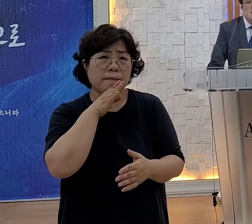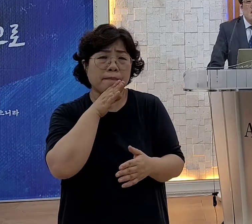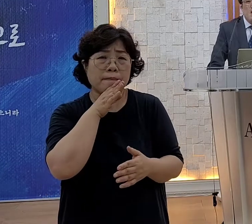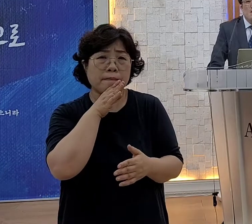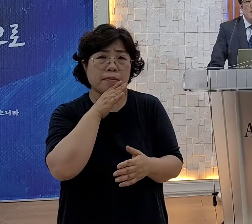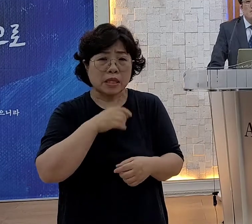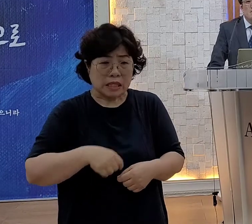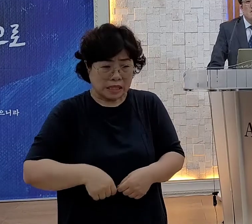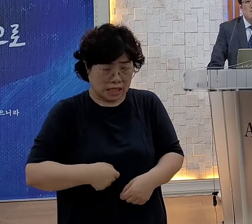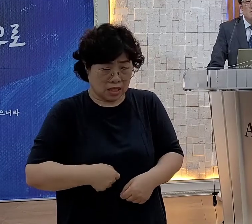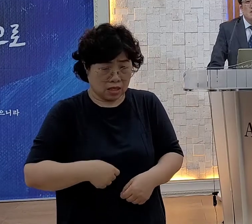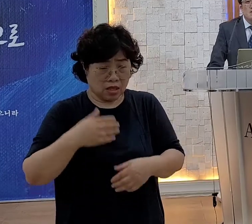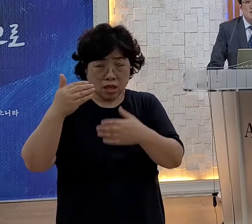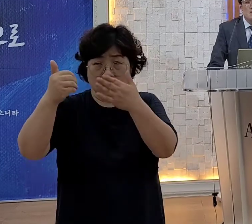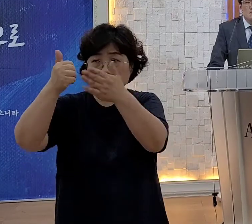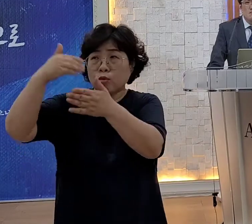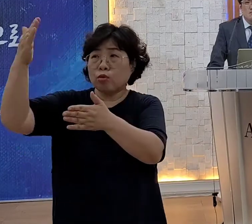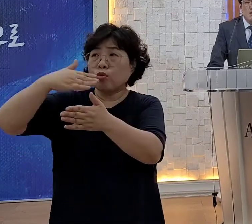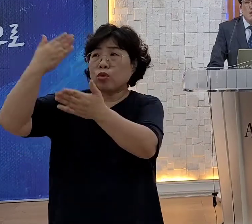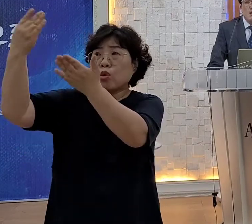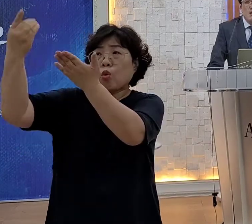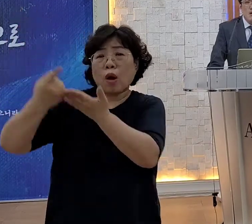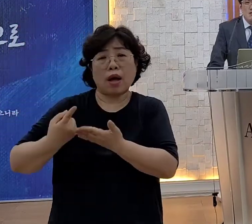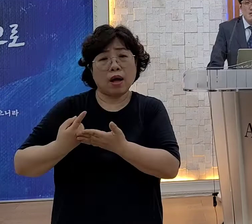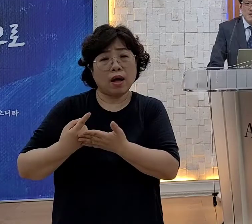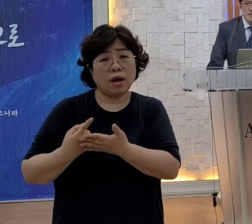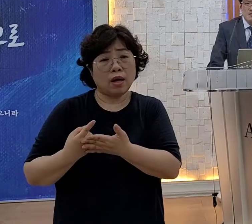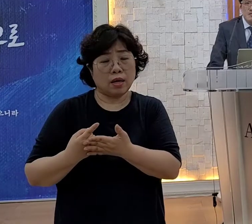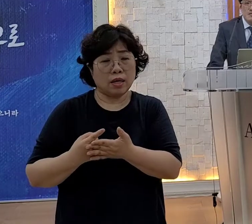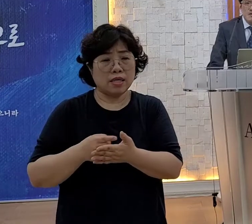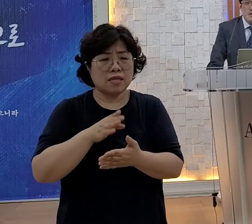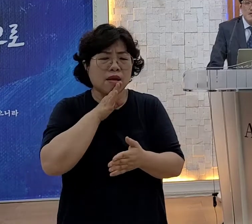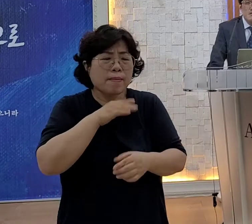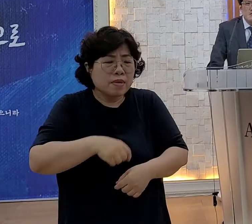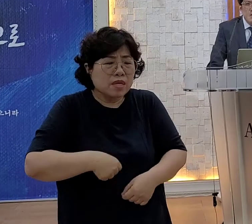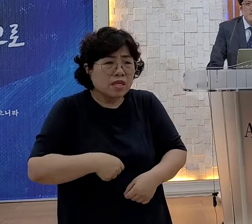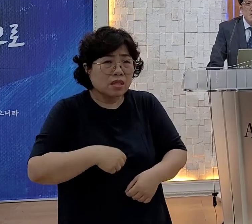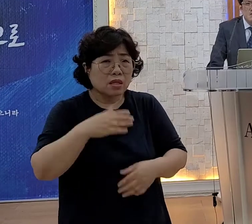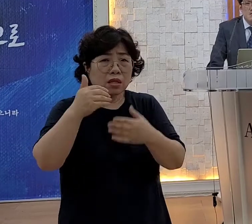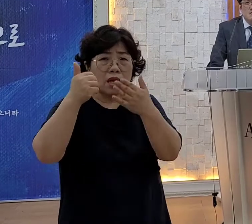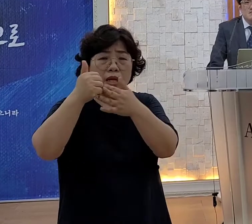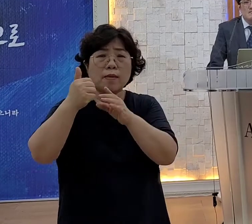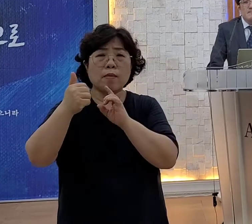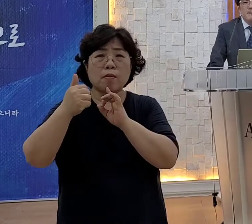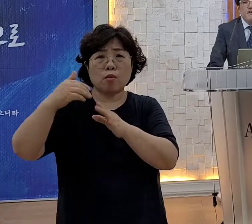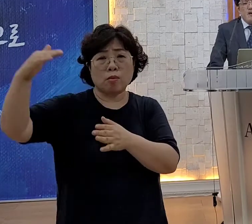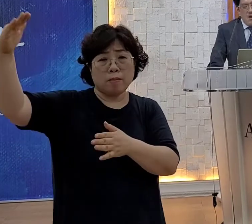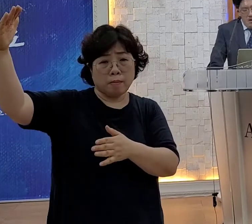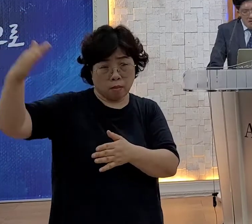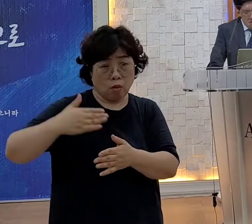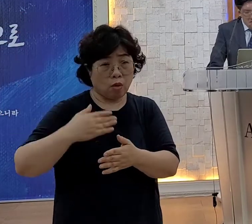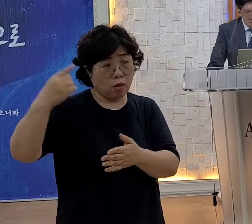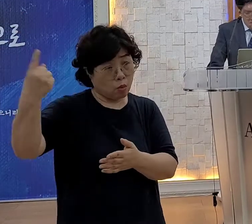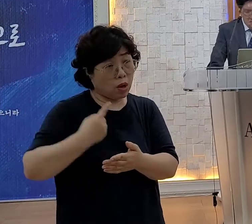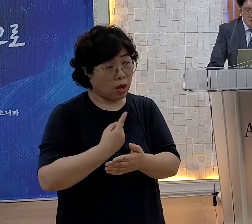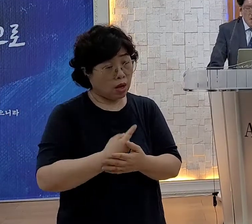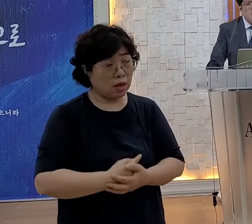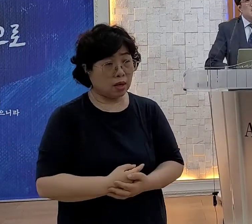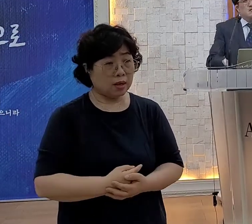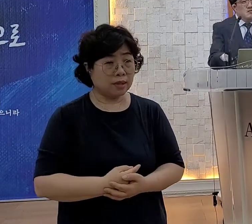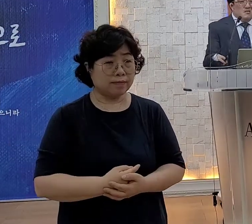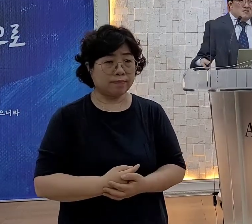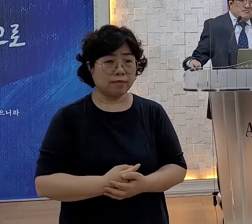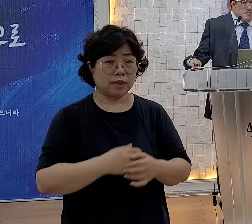의는요 하나님께로부터 온다라는 사실. 이 참된 의는 하나님께로부터